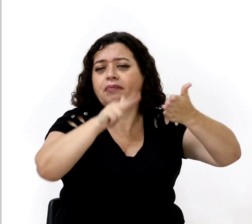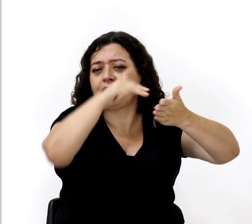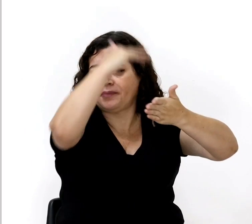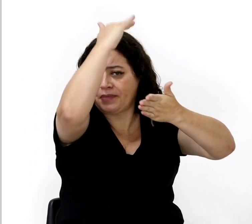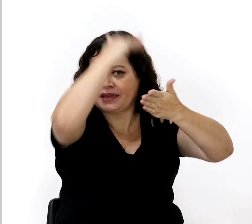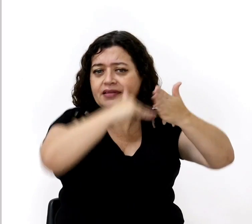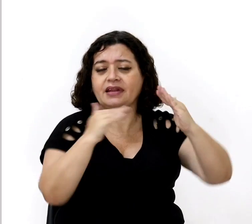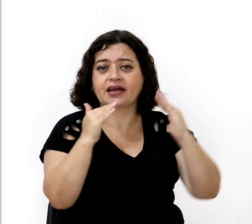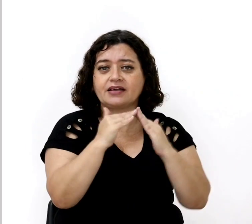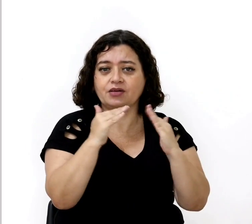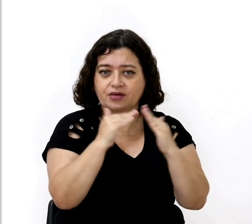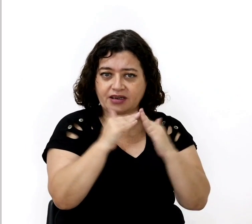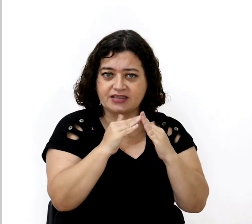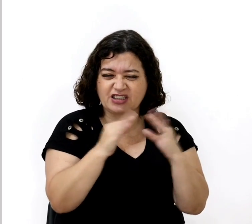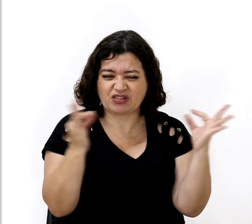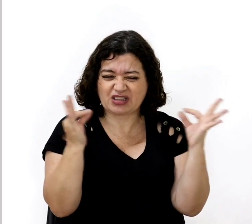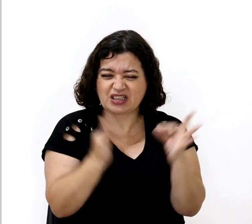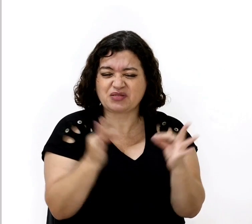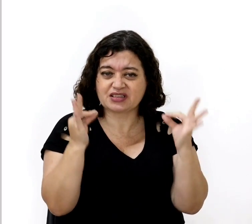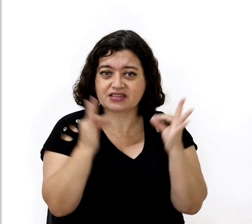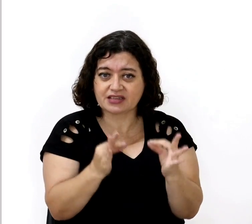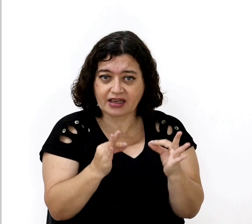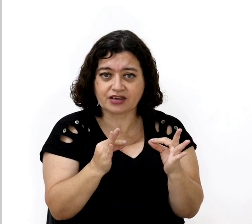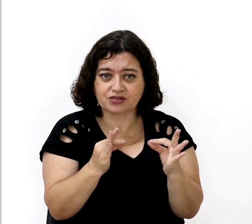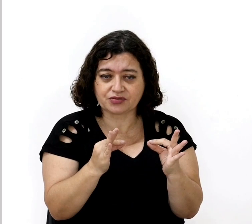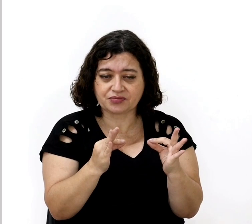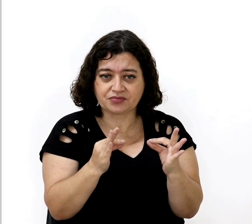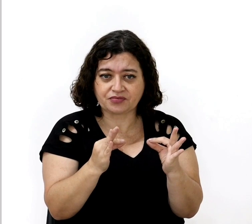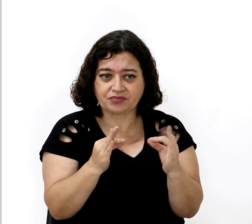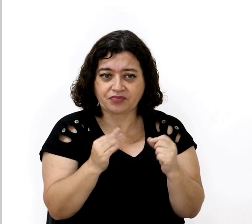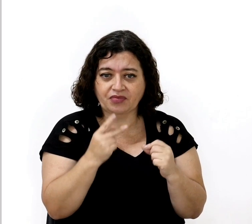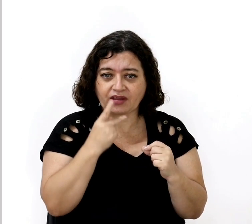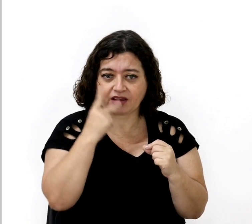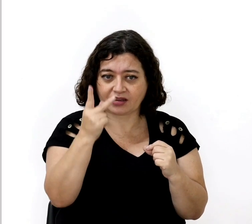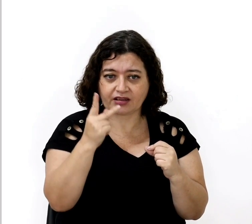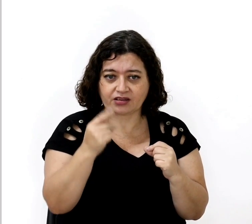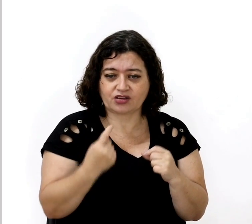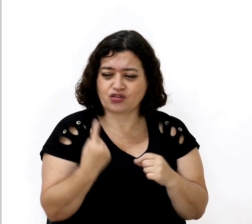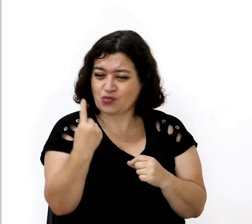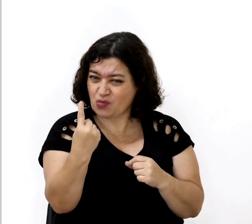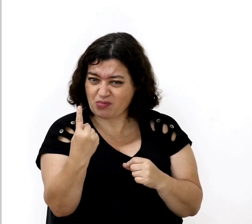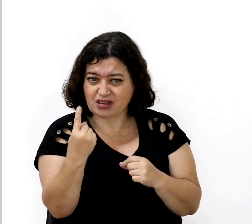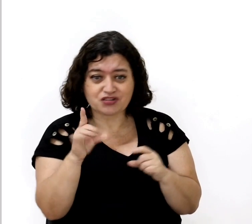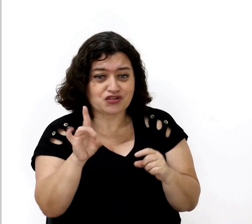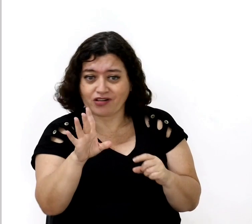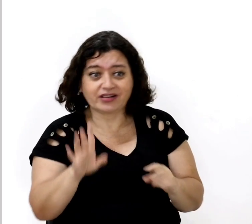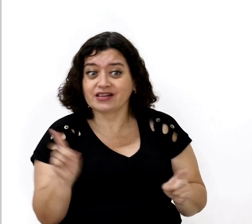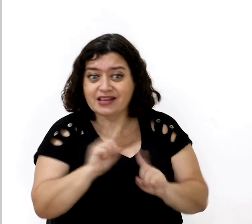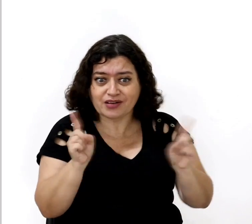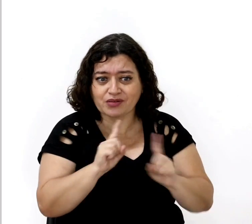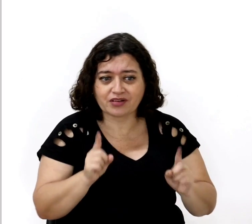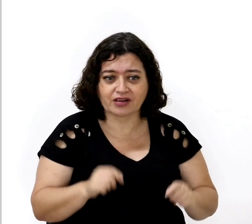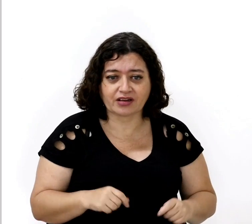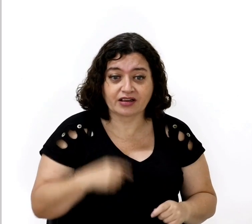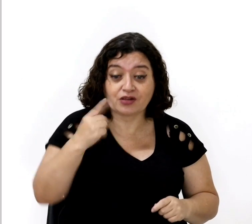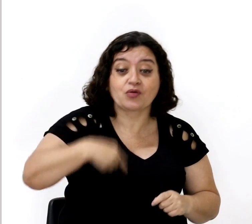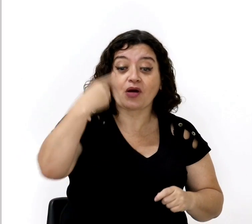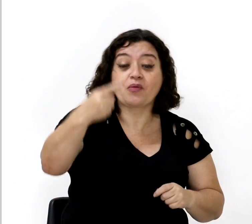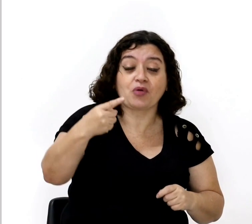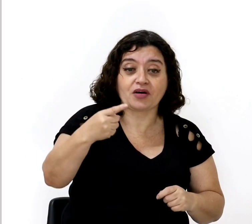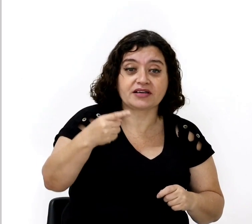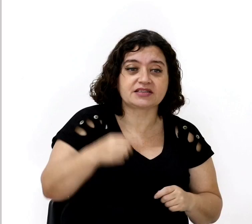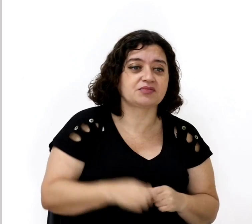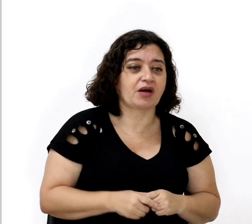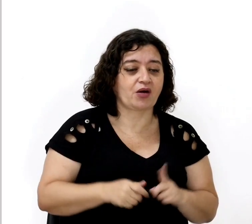casa e esse negócio deu tão certo, que eles disseram, não pode ficar só nessa ação. Vamos para o próximo. Qual que vai ser